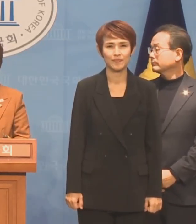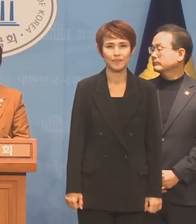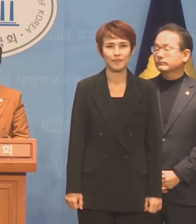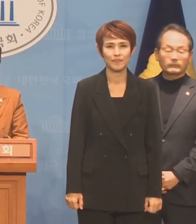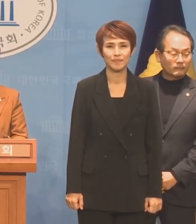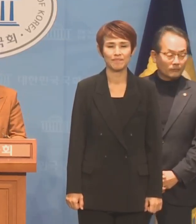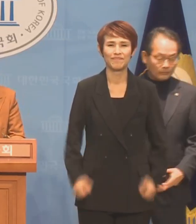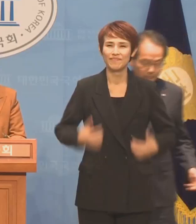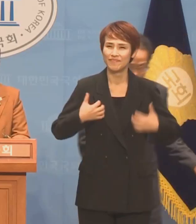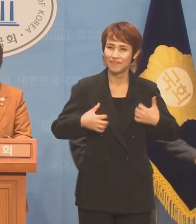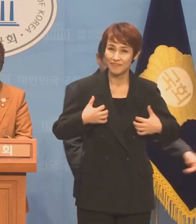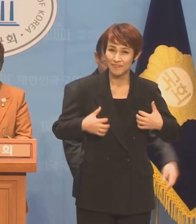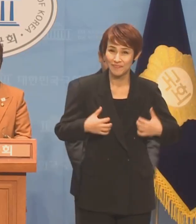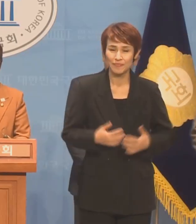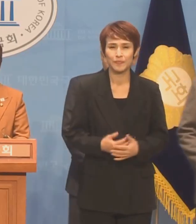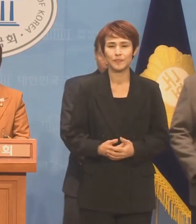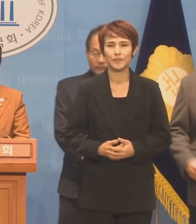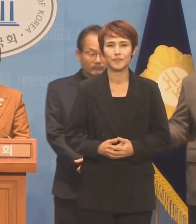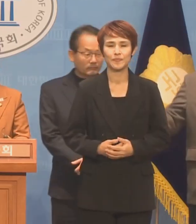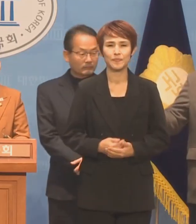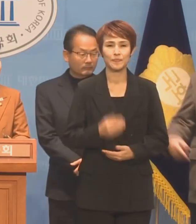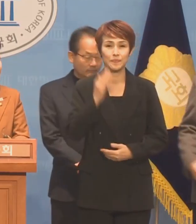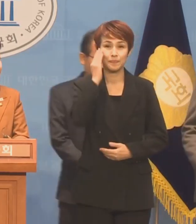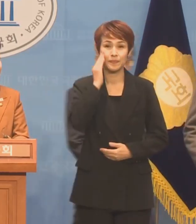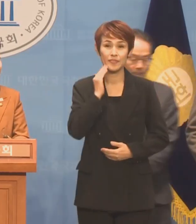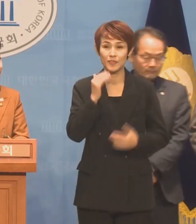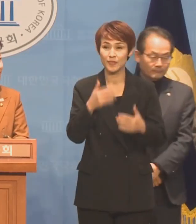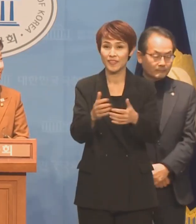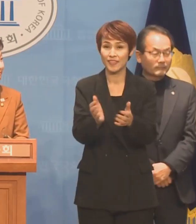네, 반갑습니다. 더불어민주당